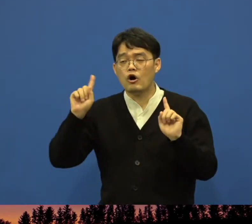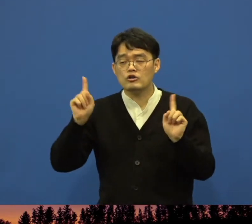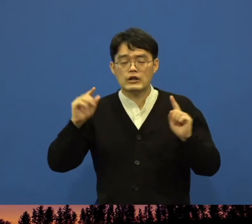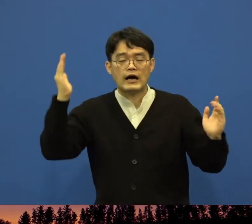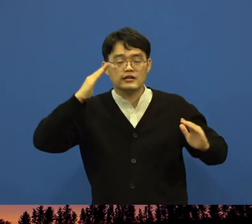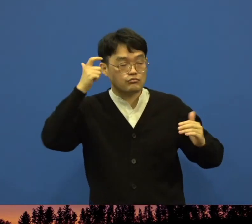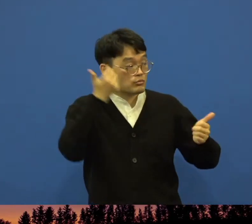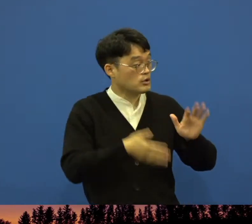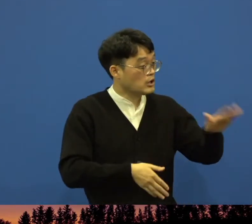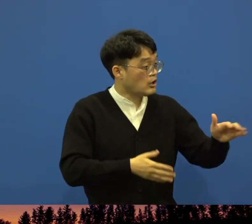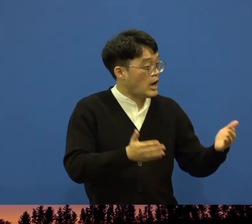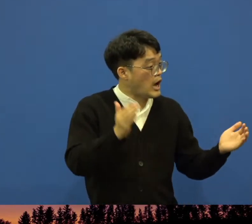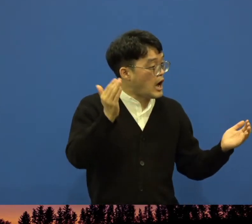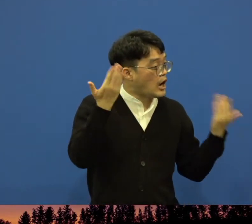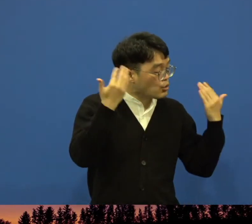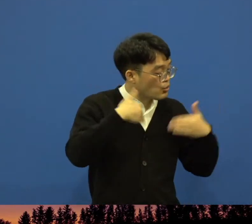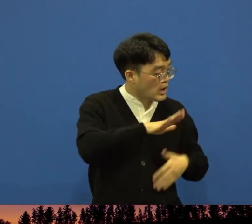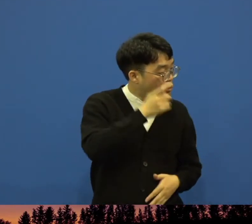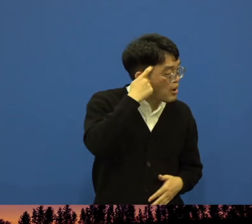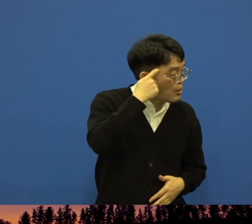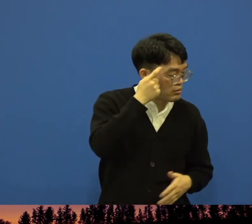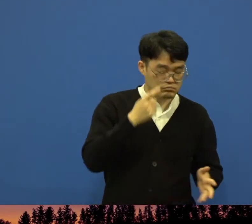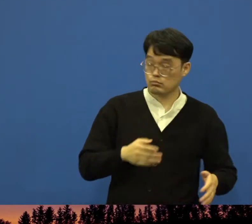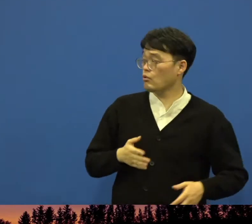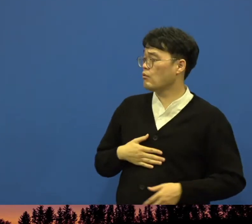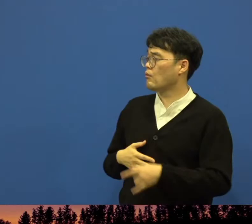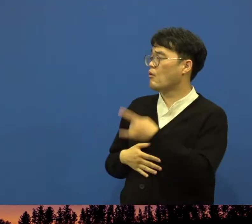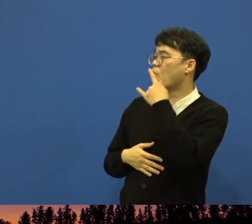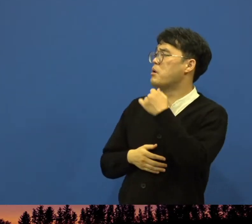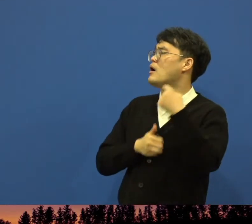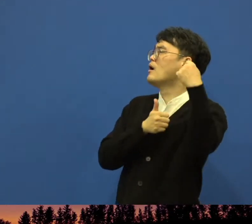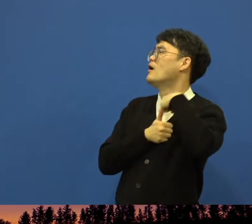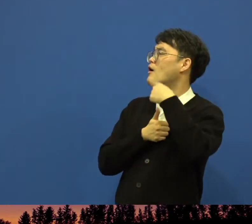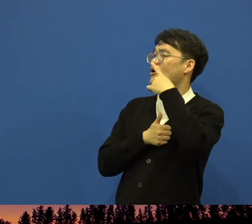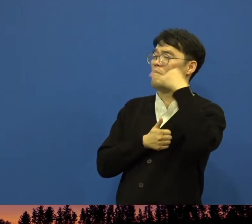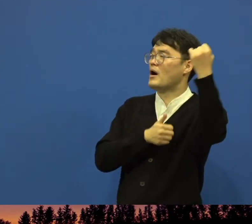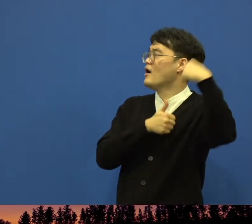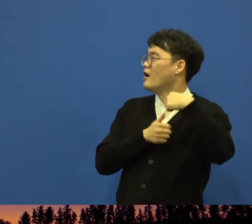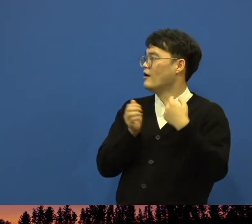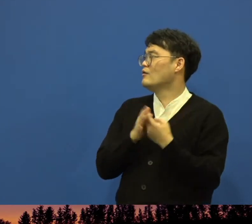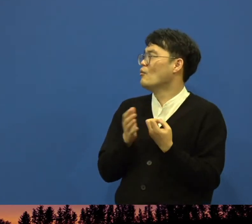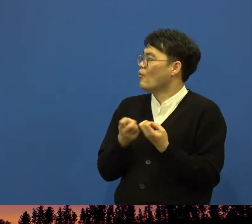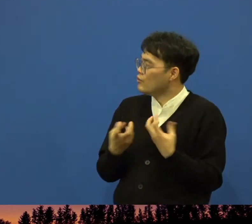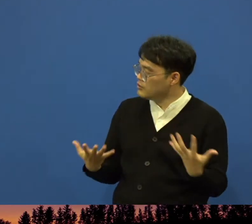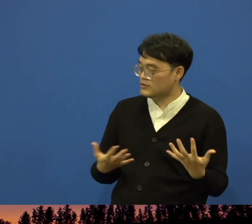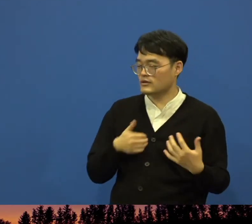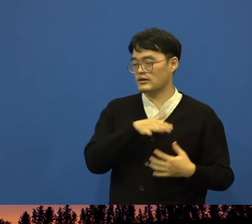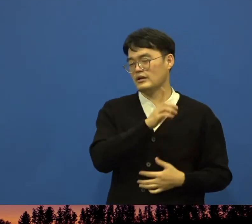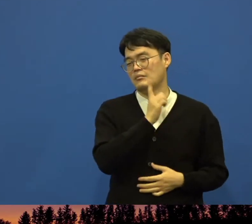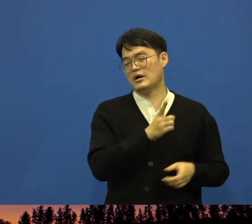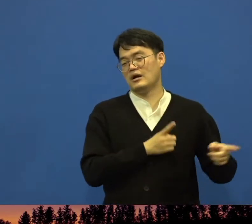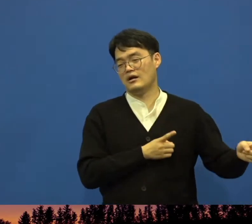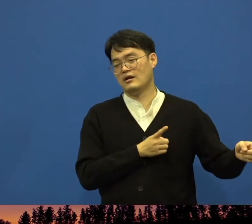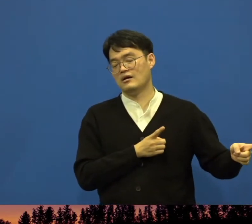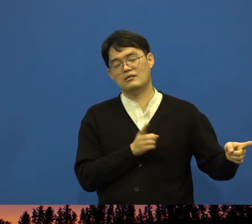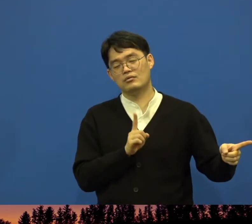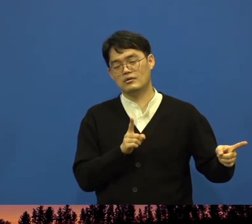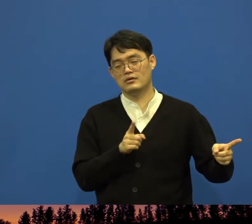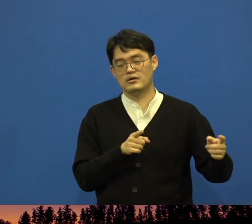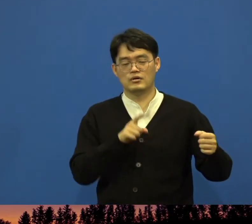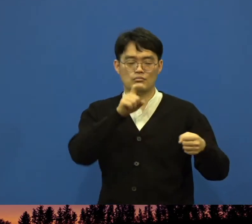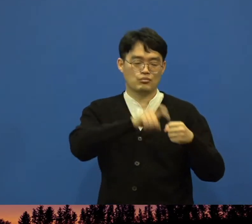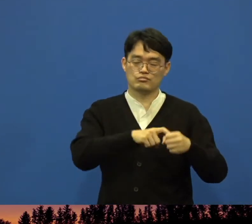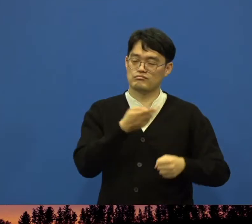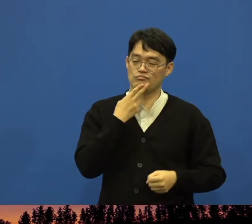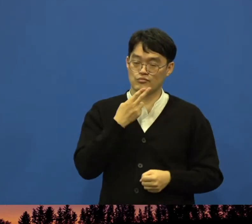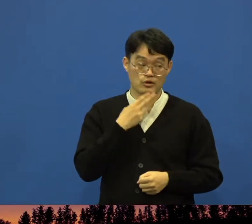거죠. 내가 왜 공부해야 되느냐에 대한 스스로에 대한 질문에 답을 하지 않은 상태에 공부하니까 힘든 거잖아요. 그래서 교회도 마찬가지.